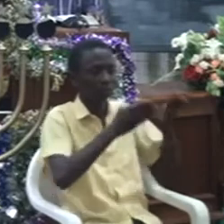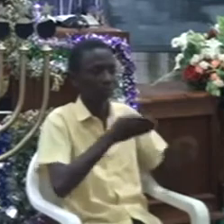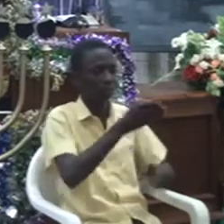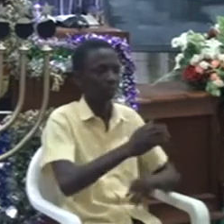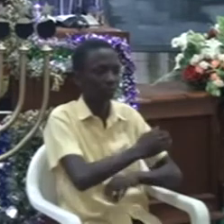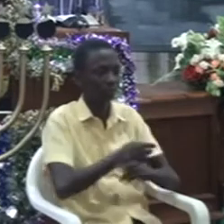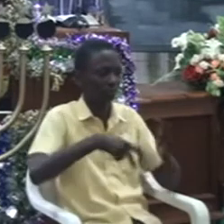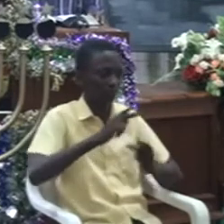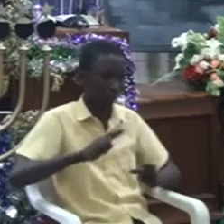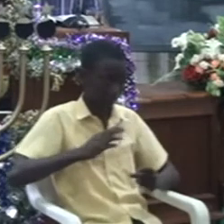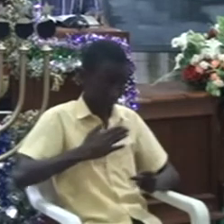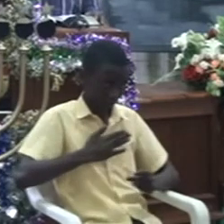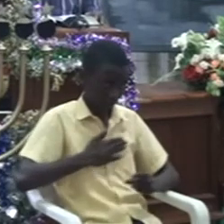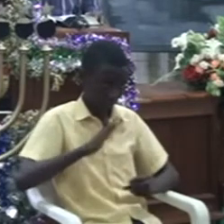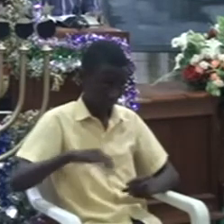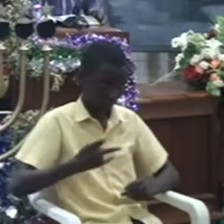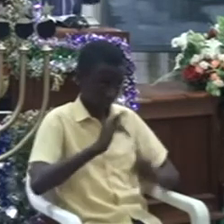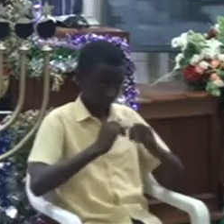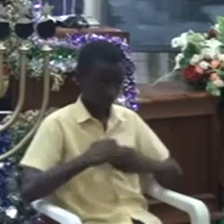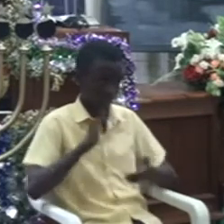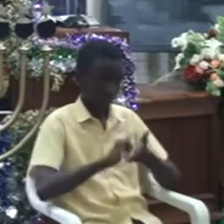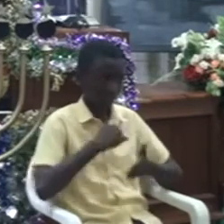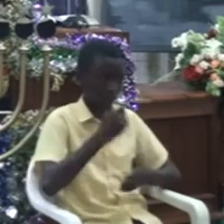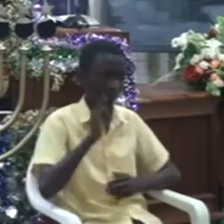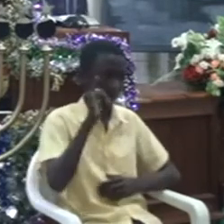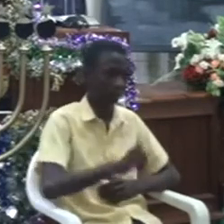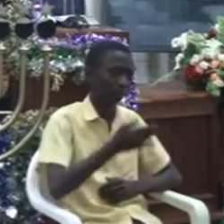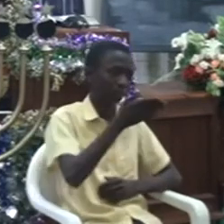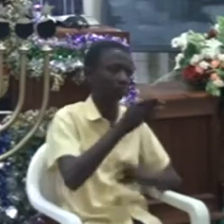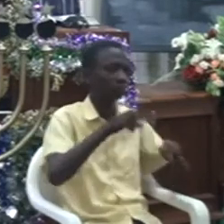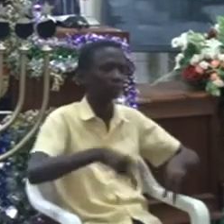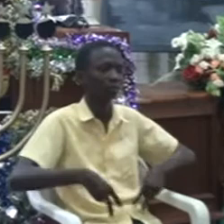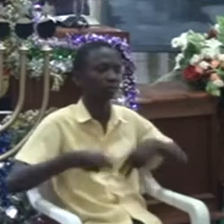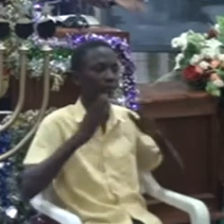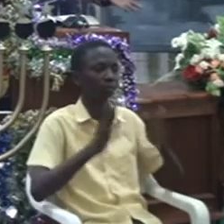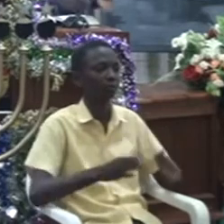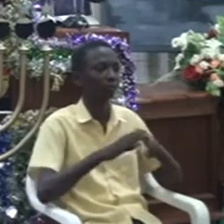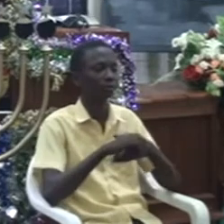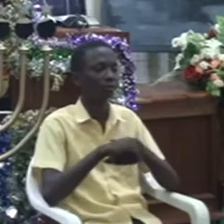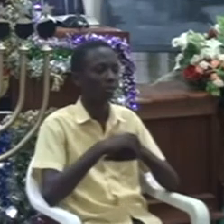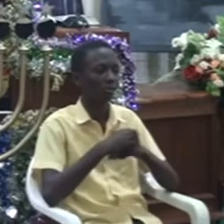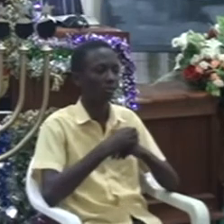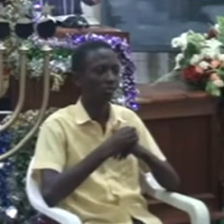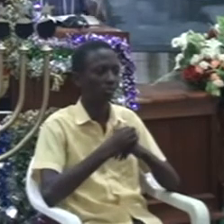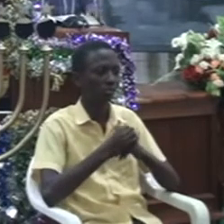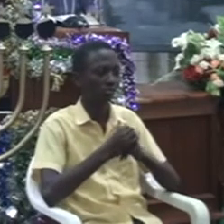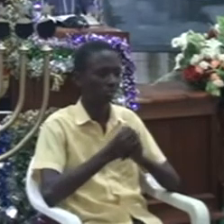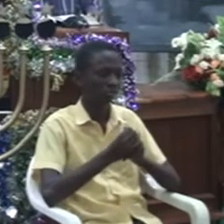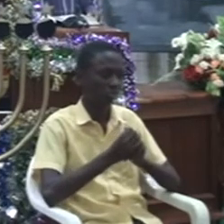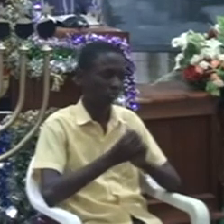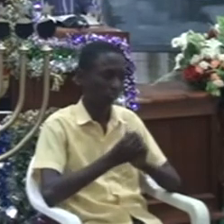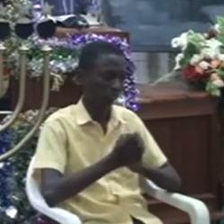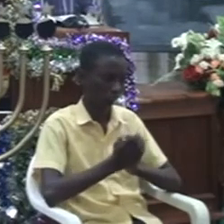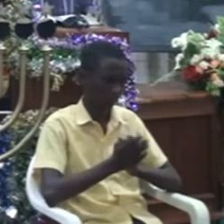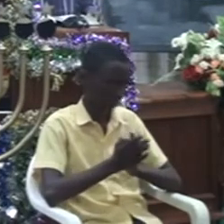il y a ceux qui resteront vivants. Na sababu kama tunaendelea kuishi, mie nitakufa na katikati ya watoto wangu kutakuwa mimi